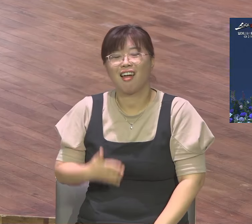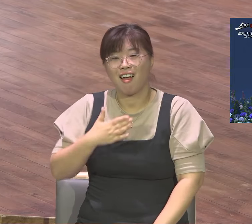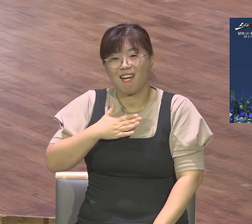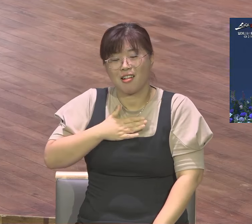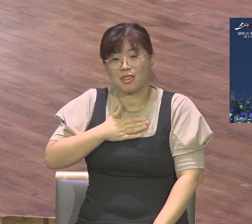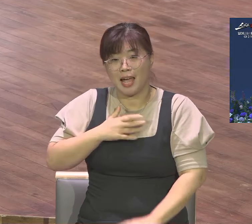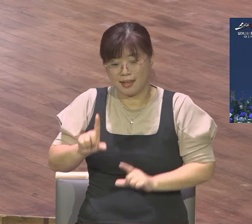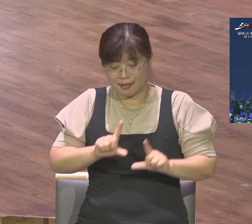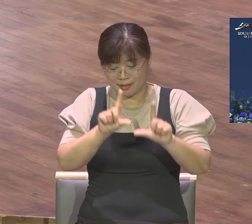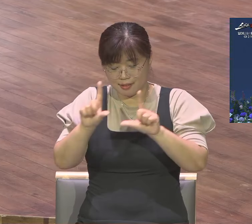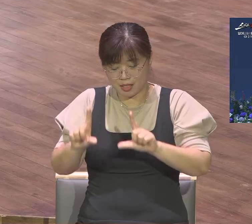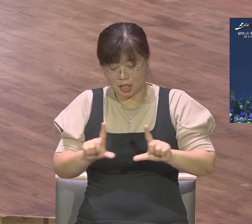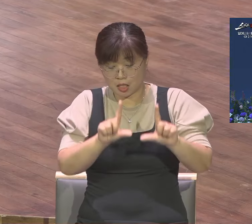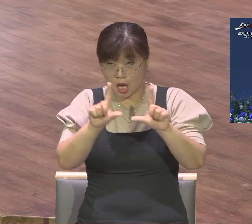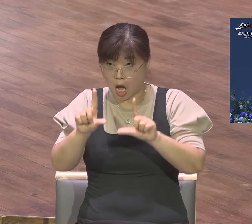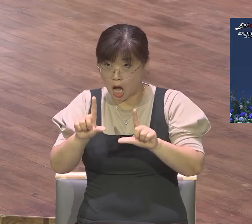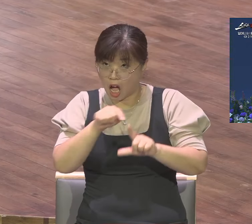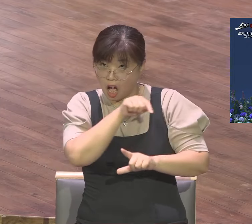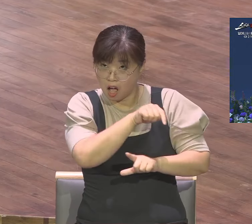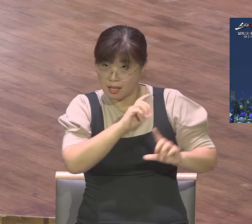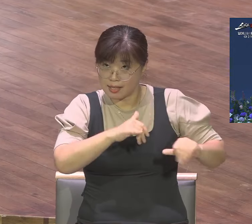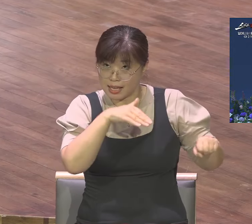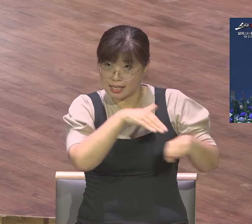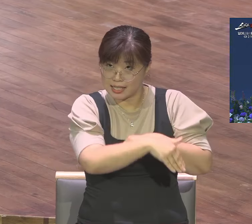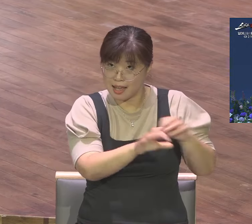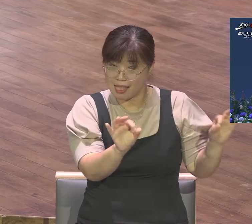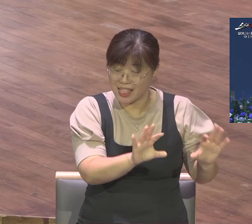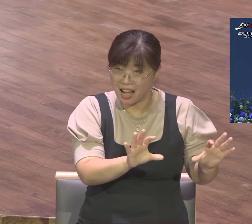이 전부 다 영원한 작품 만드는 거야.